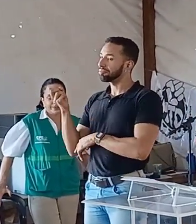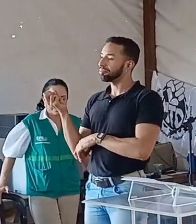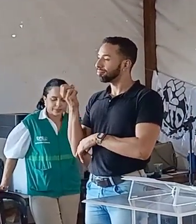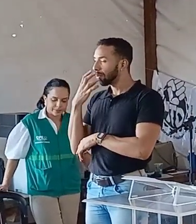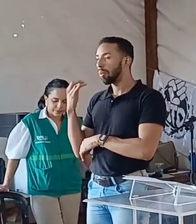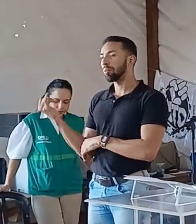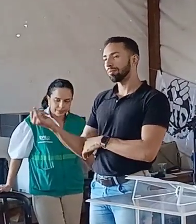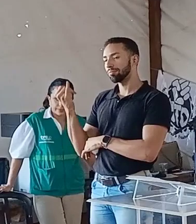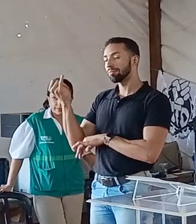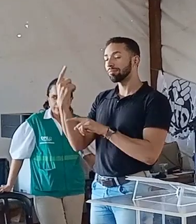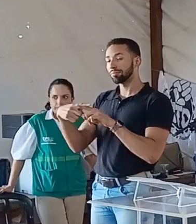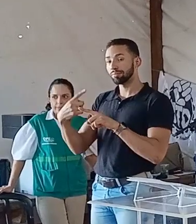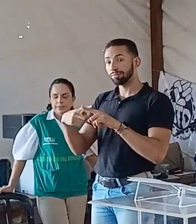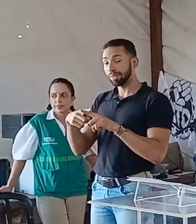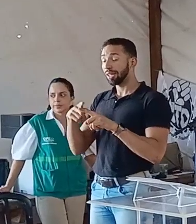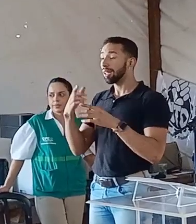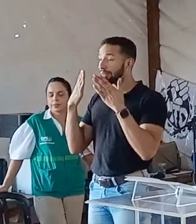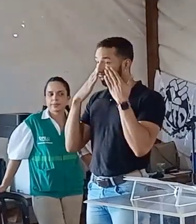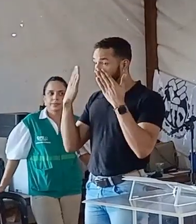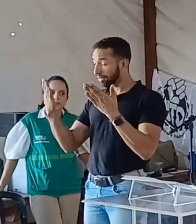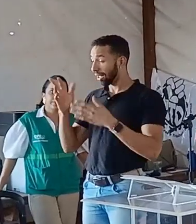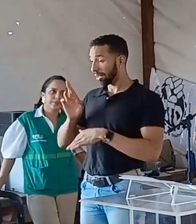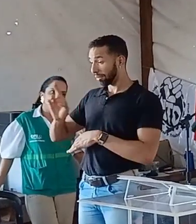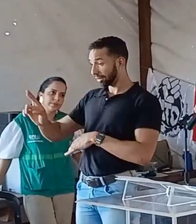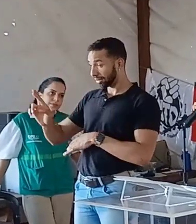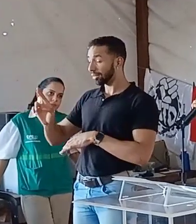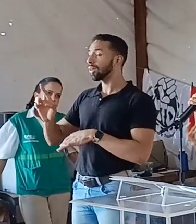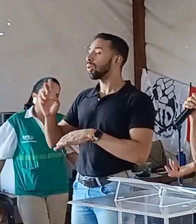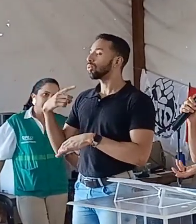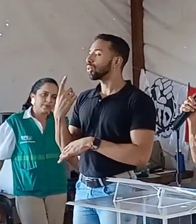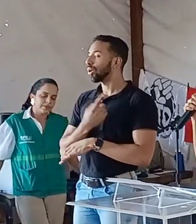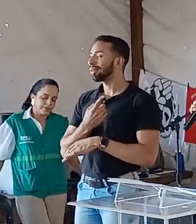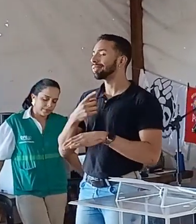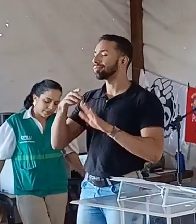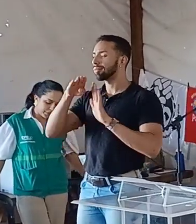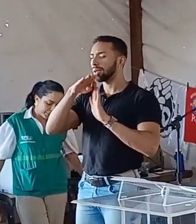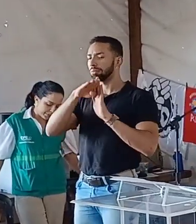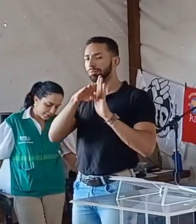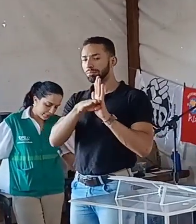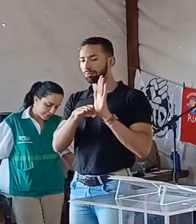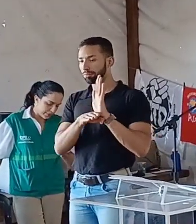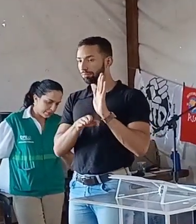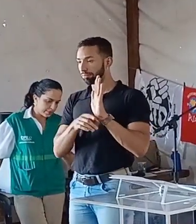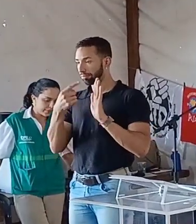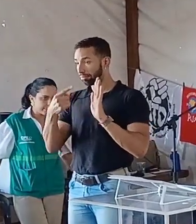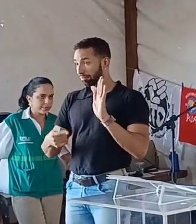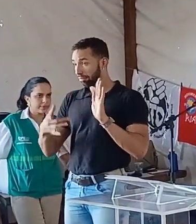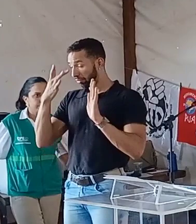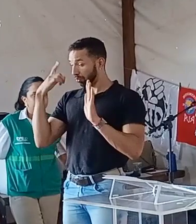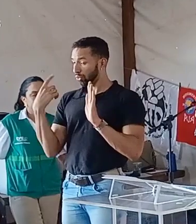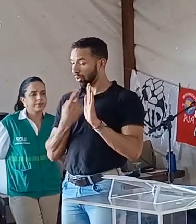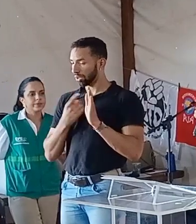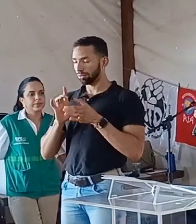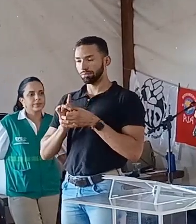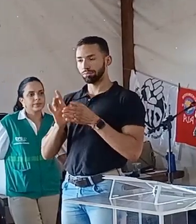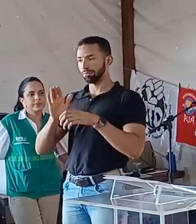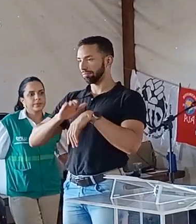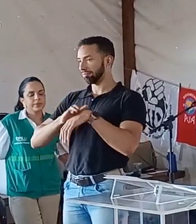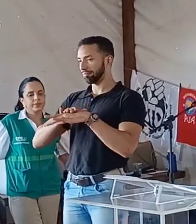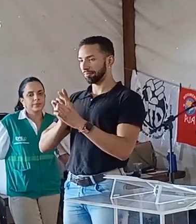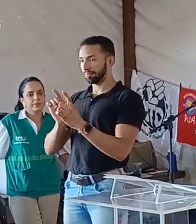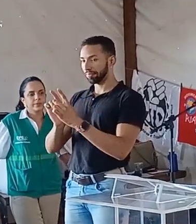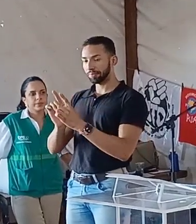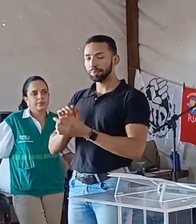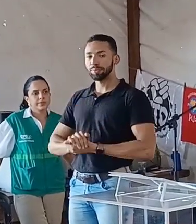importante, porque é a simbologia do que é a tarefa que nos colocamos à disposição. Eu